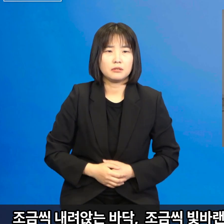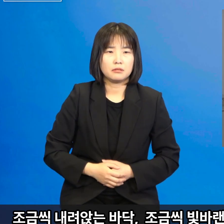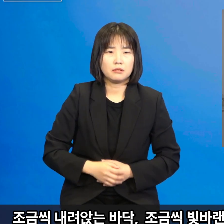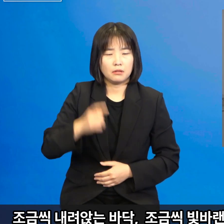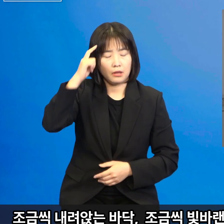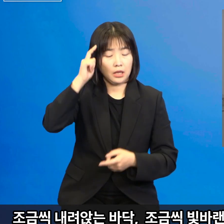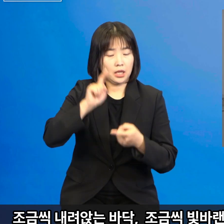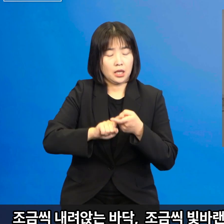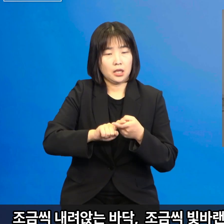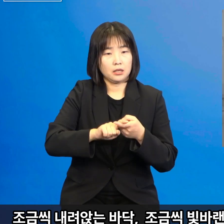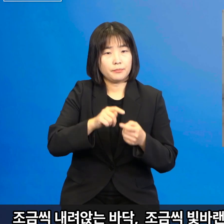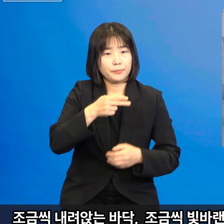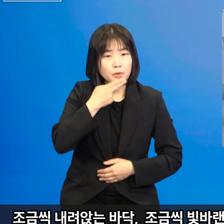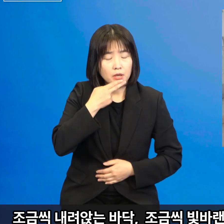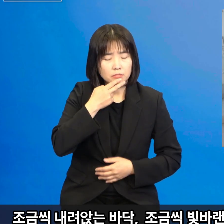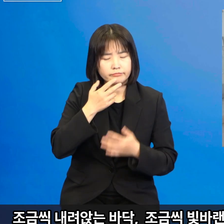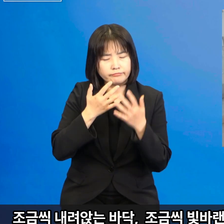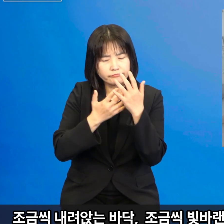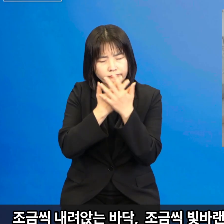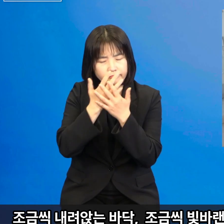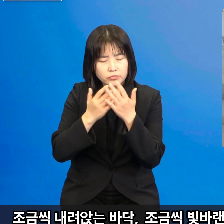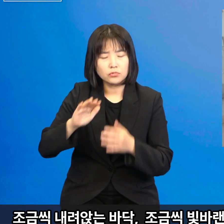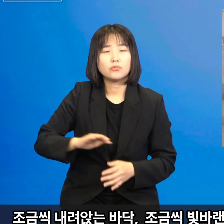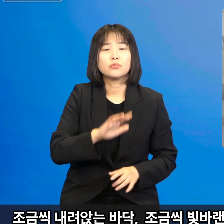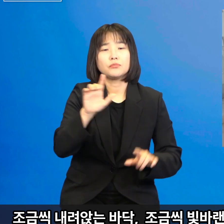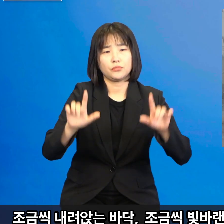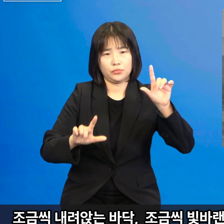무관심 속 희미해지는 우리의 손길,